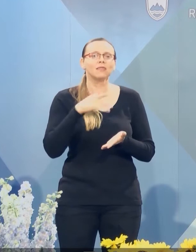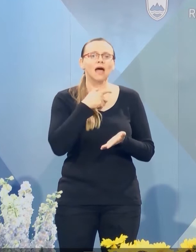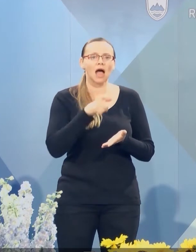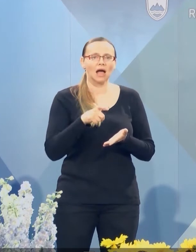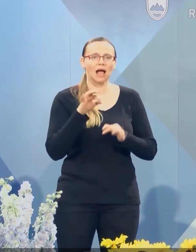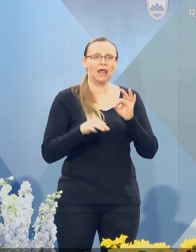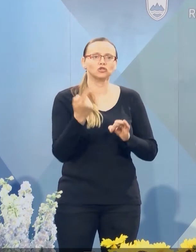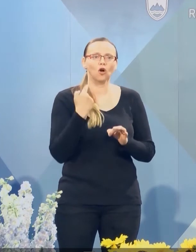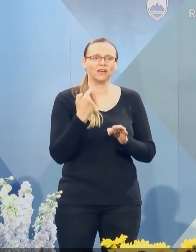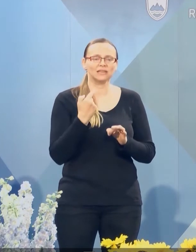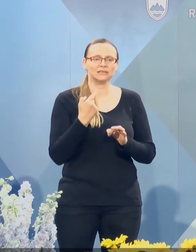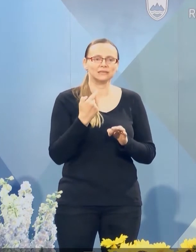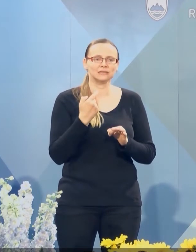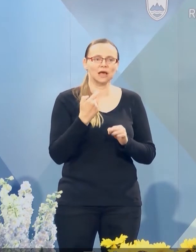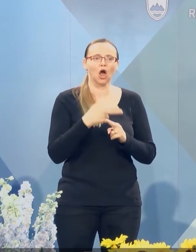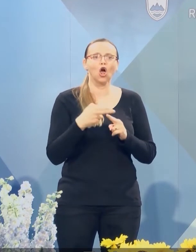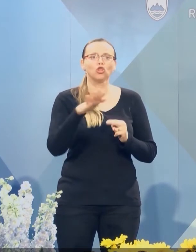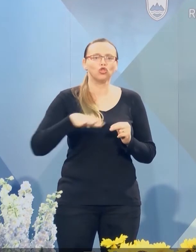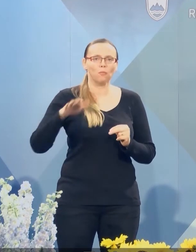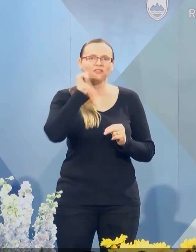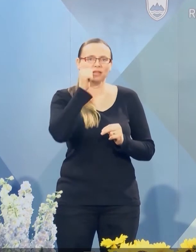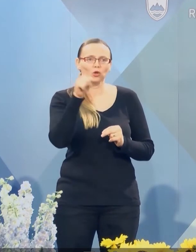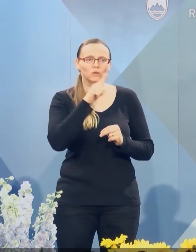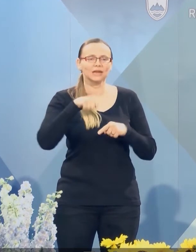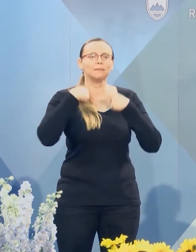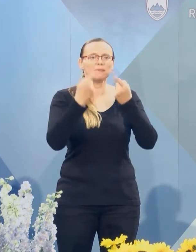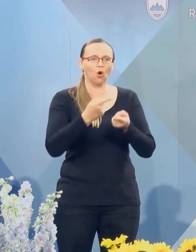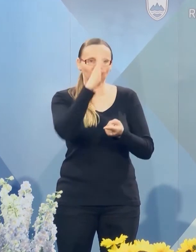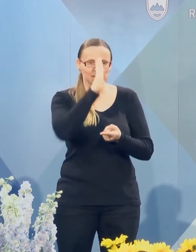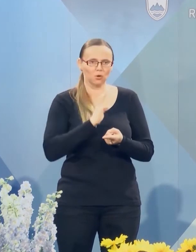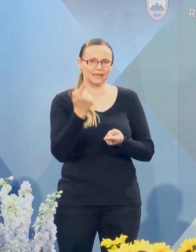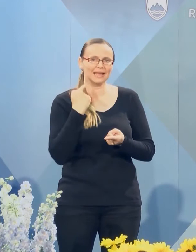glasove iz domovine jutri in prihodni ponedeljek iz tujine.